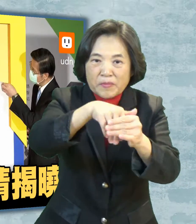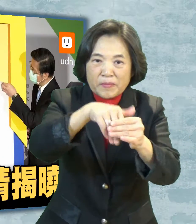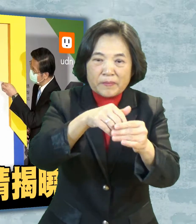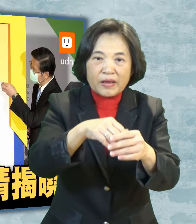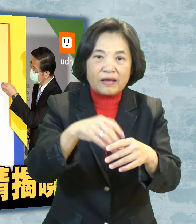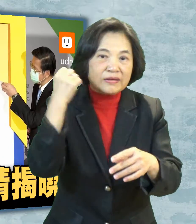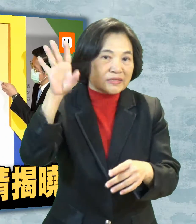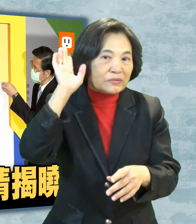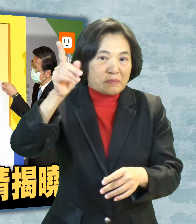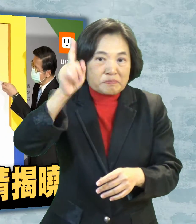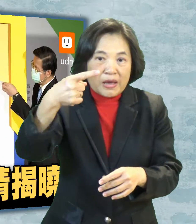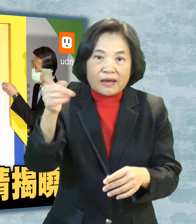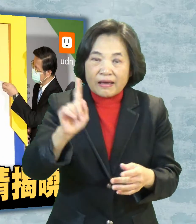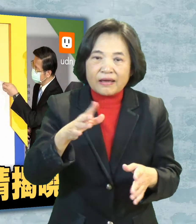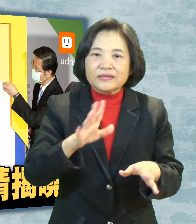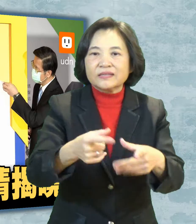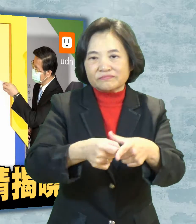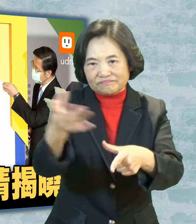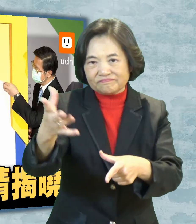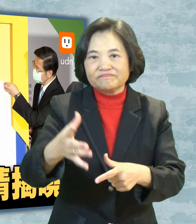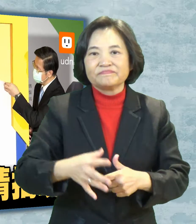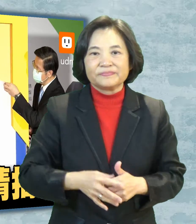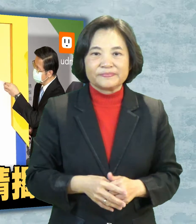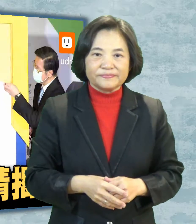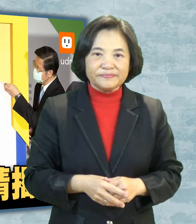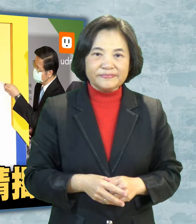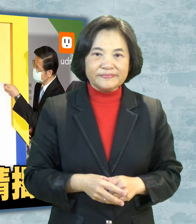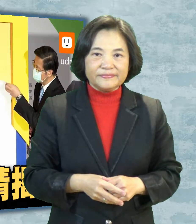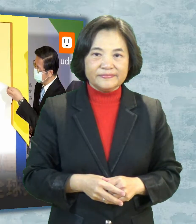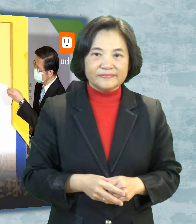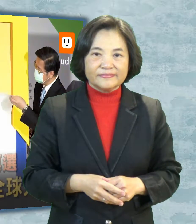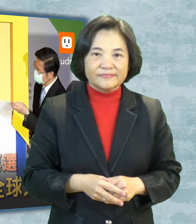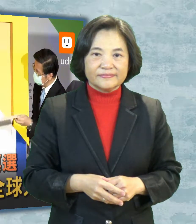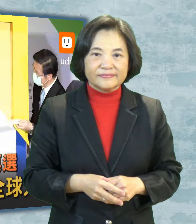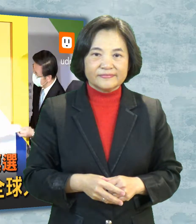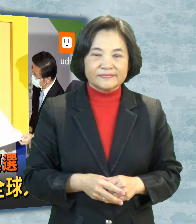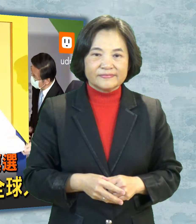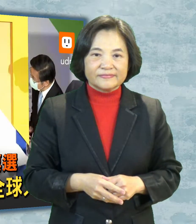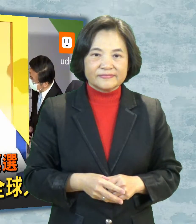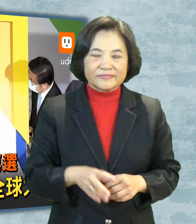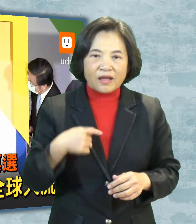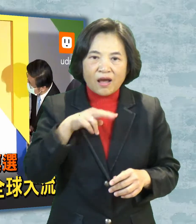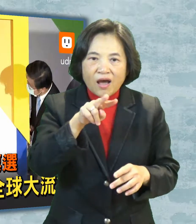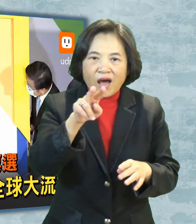2020年度民众票选第一大新闻，请揭晓。